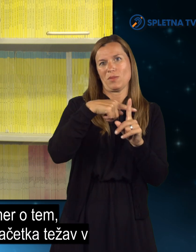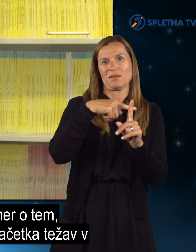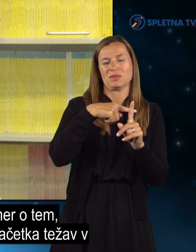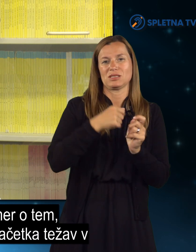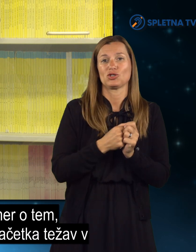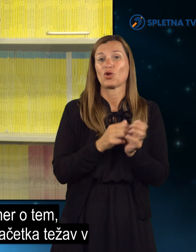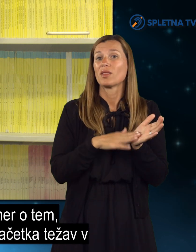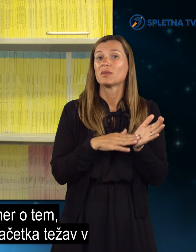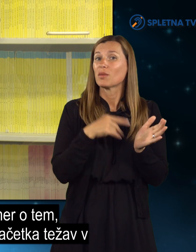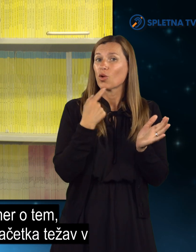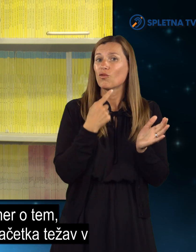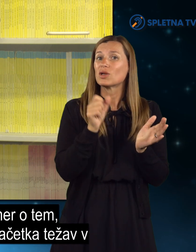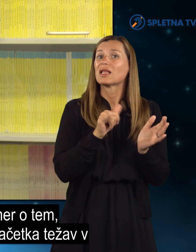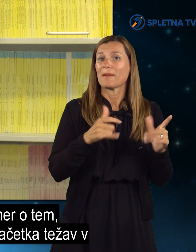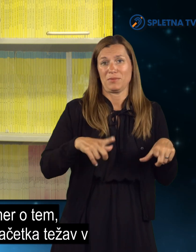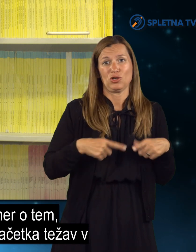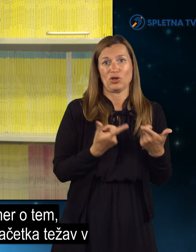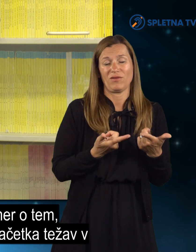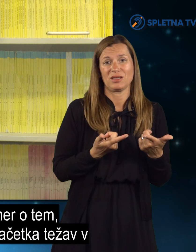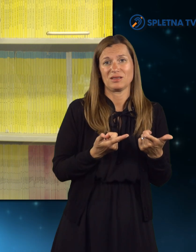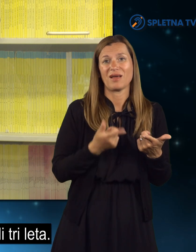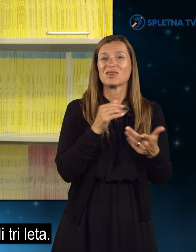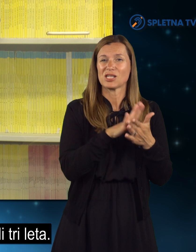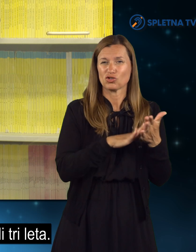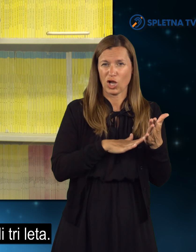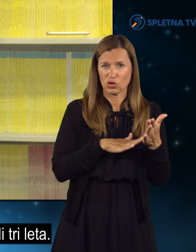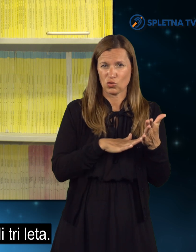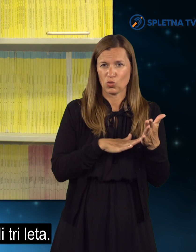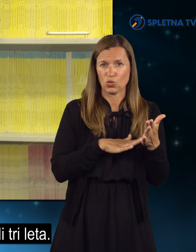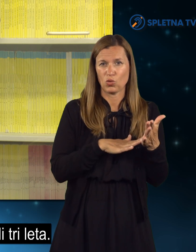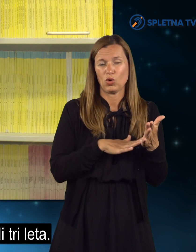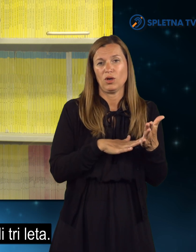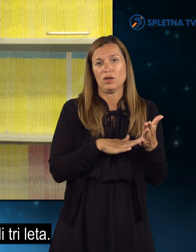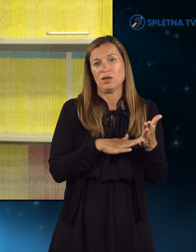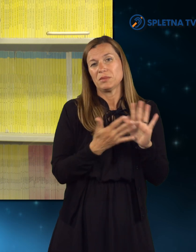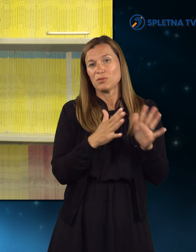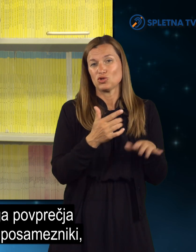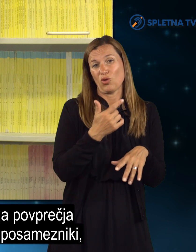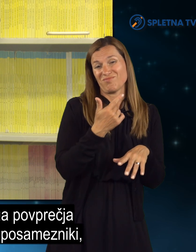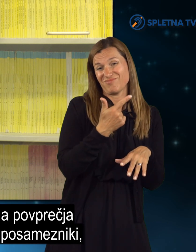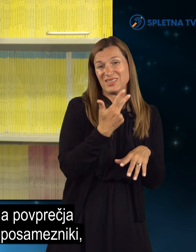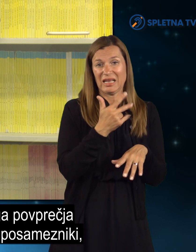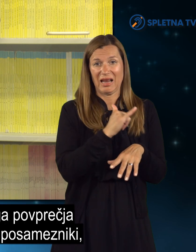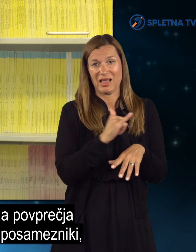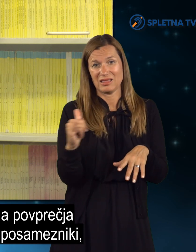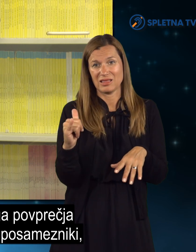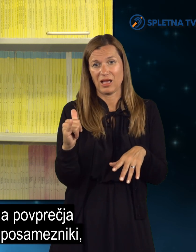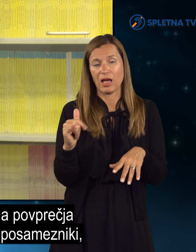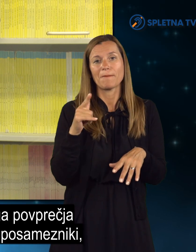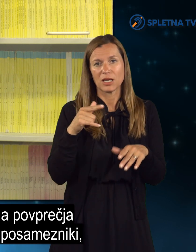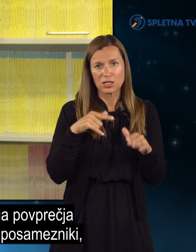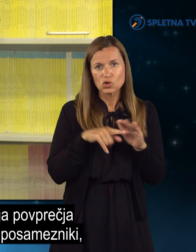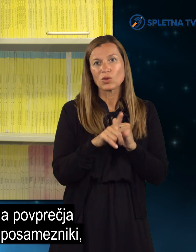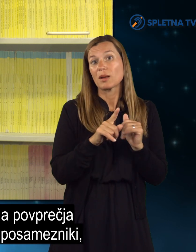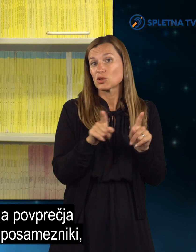da je na primer preživetje od začetka težav v povprečju okoli 3 leta. Ampak znotraj tega povprečja se skrivajo